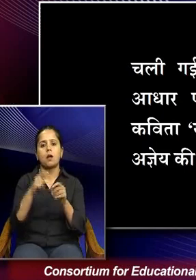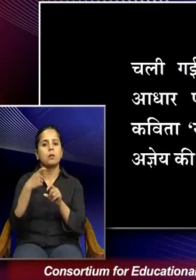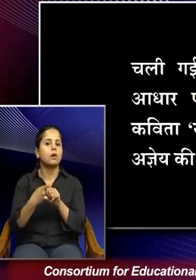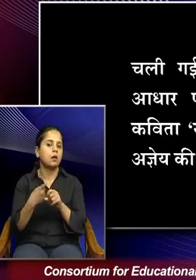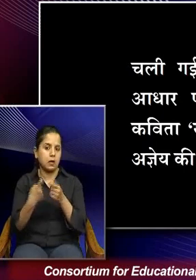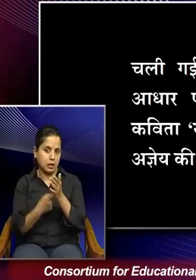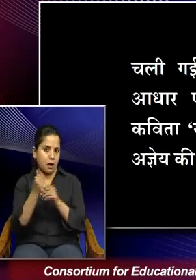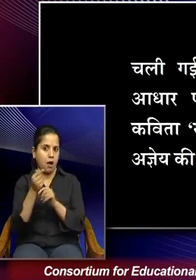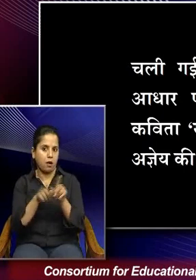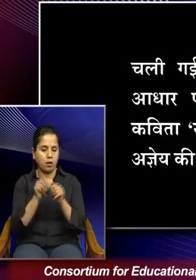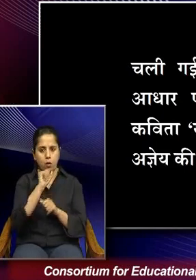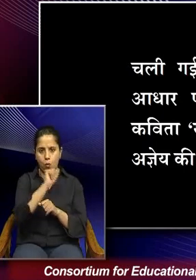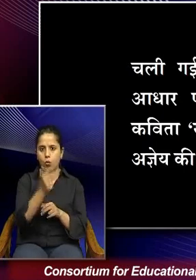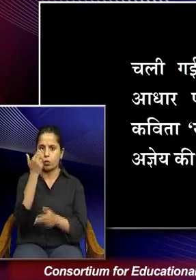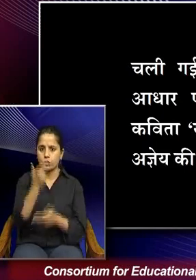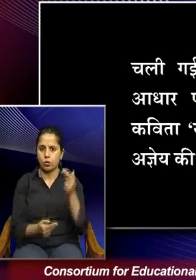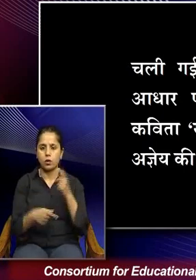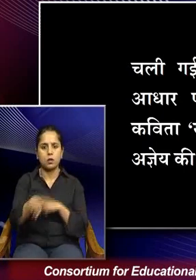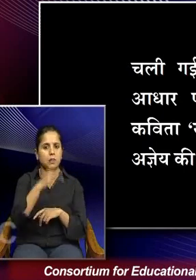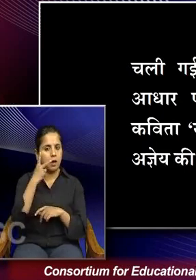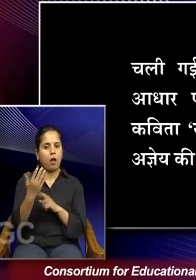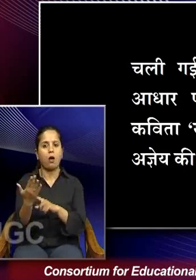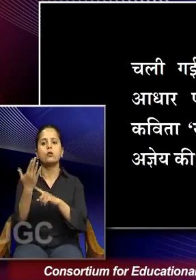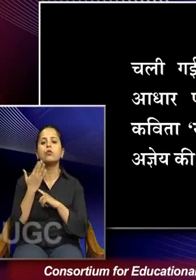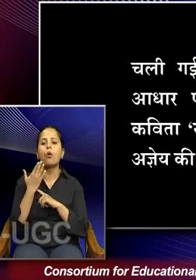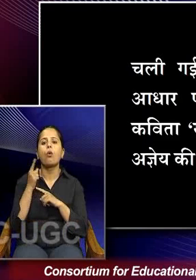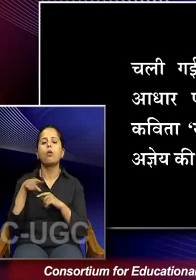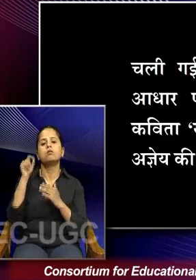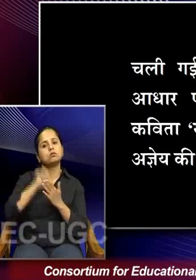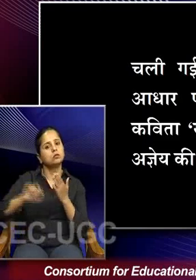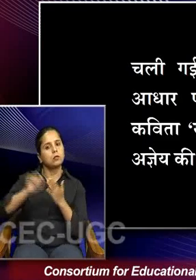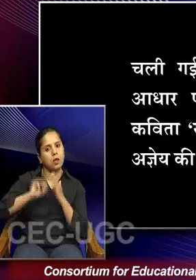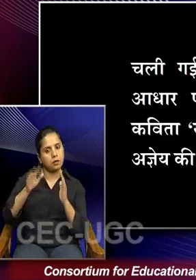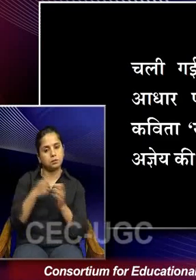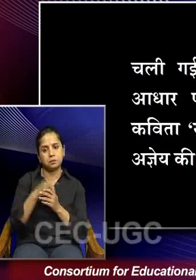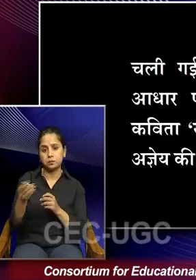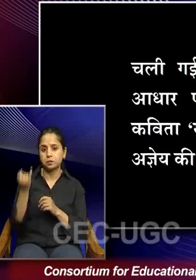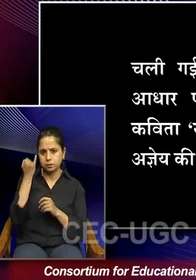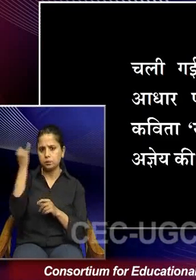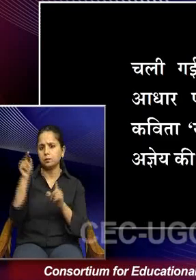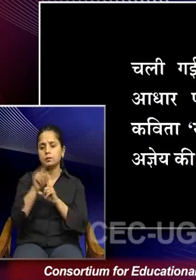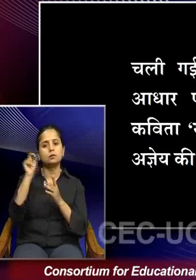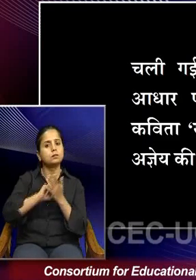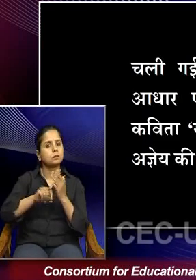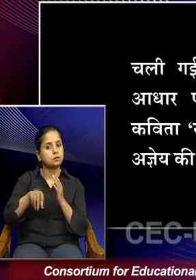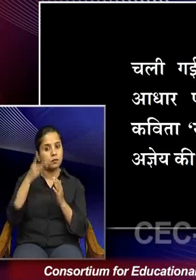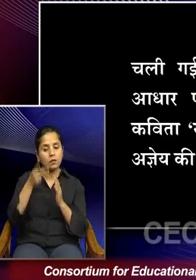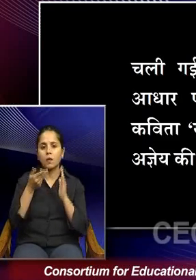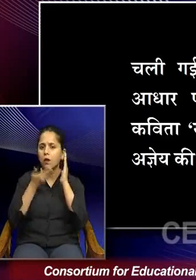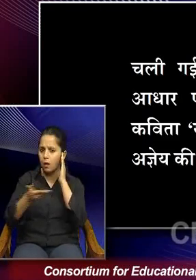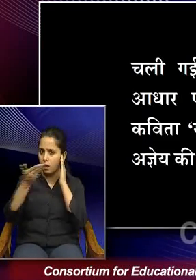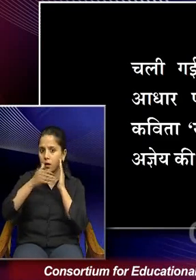साम्राज्यादान यह हमारे सामने इस रचना के मध्य से इस कविता के मध्य